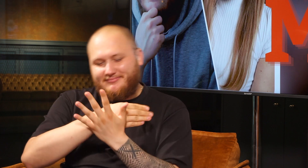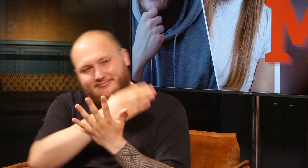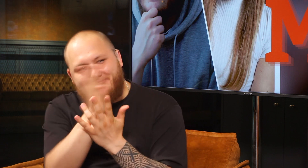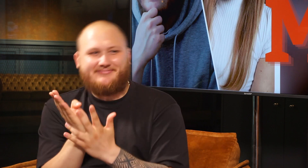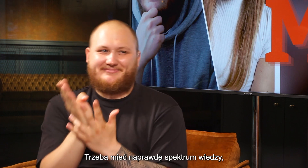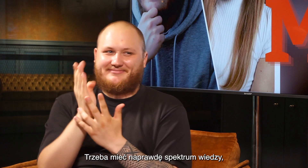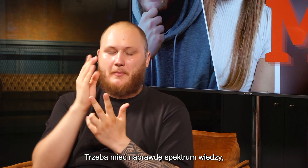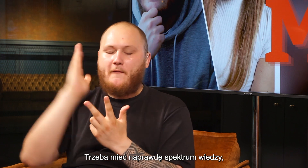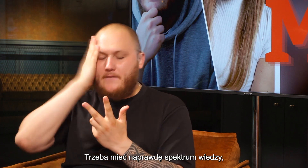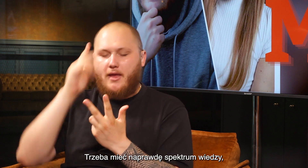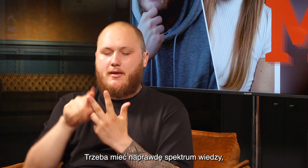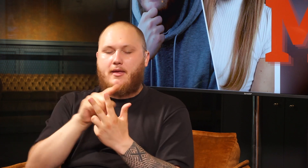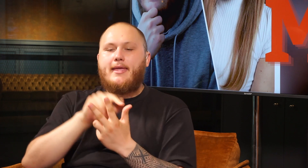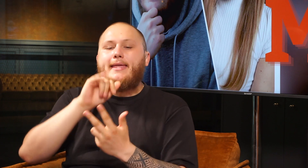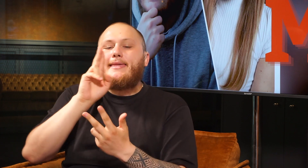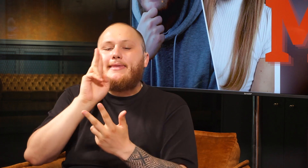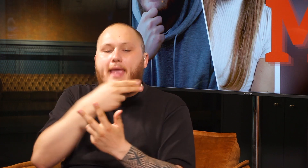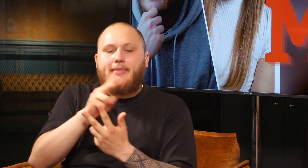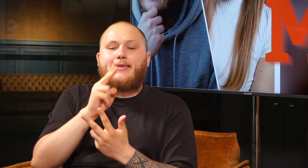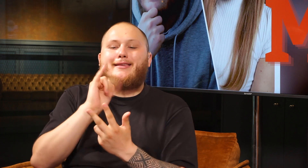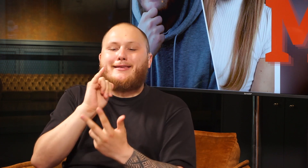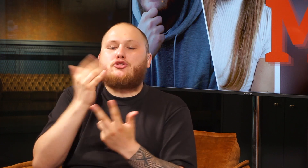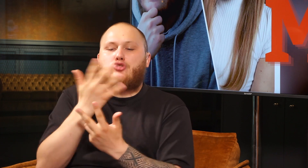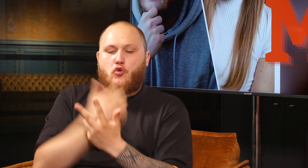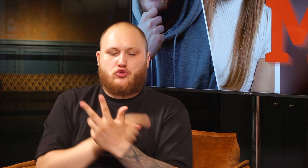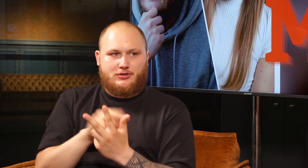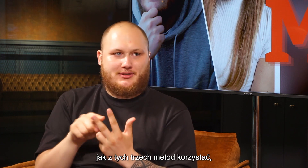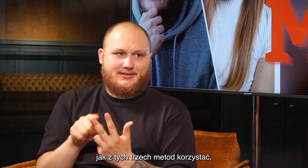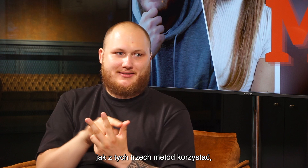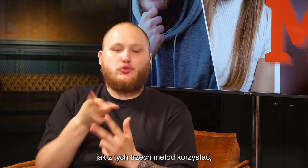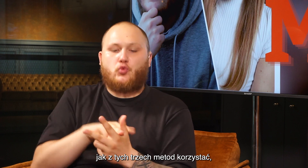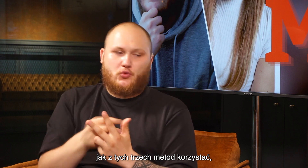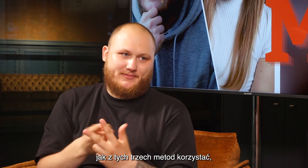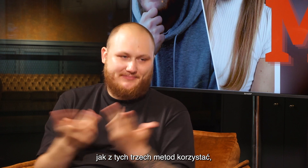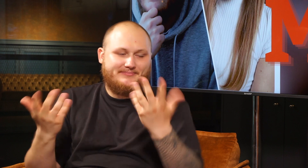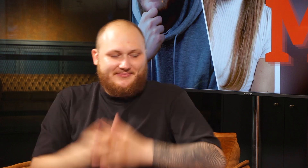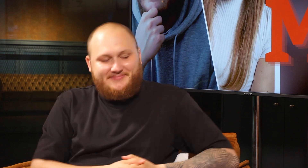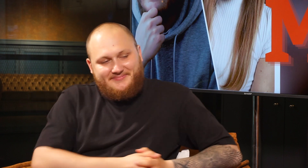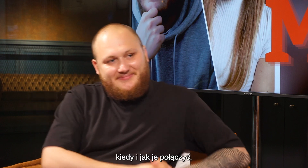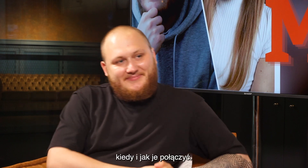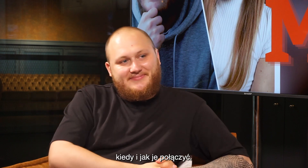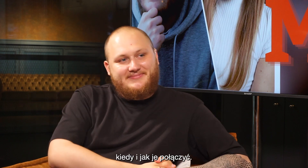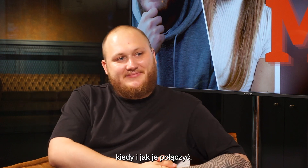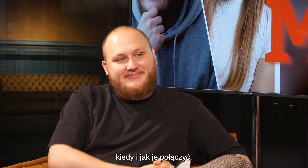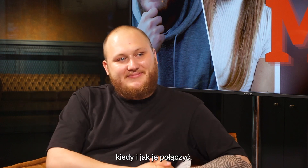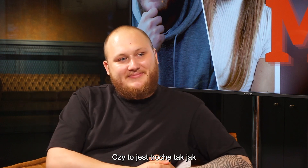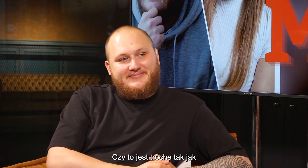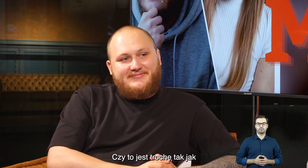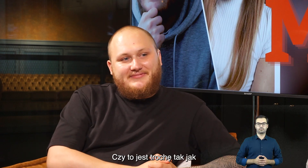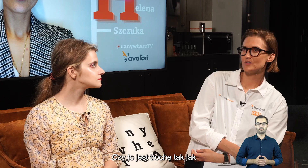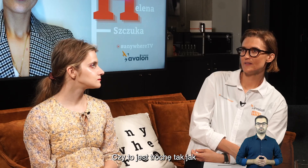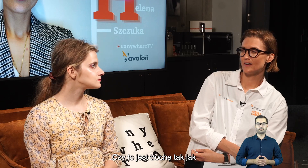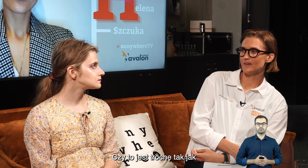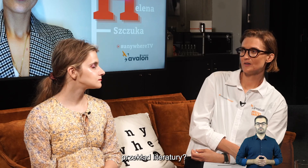to chodzi, nie. Trzeba mieć naprawdę spektrum wiedzy, jak z tych trzech metod korzystać, kiedy, jak i kiedy je połączyć.